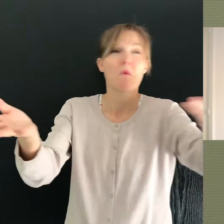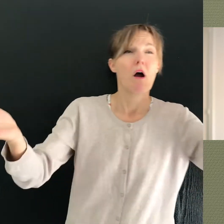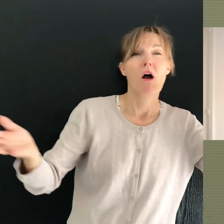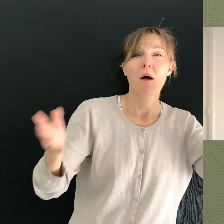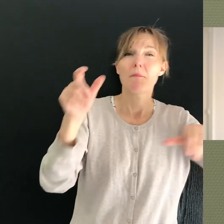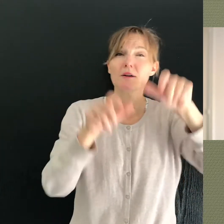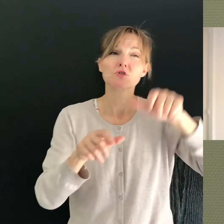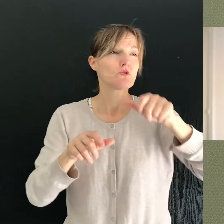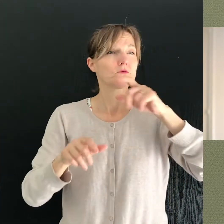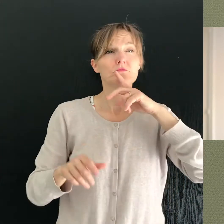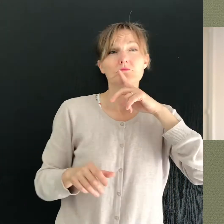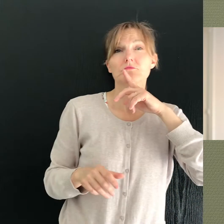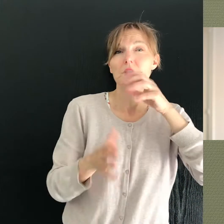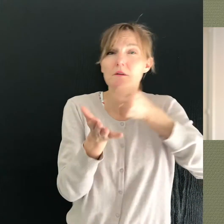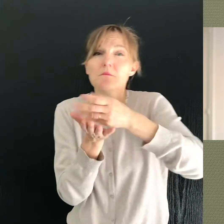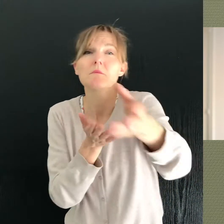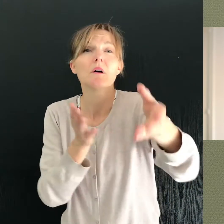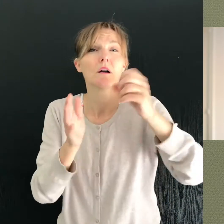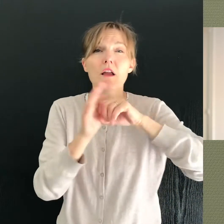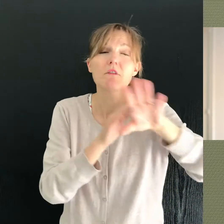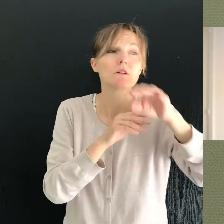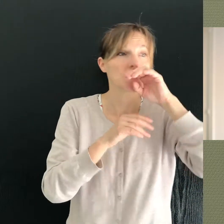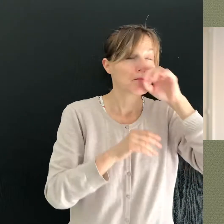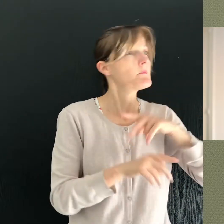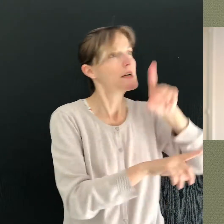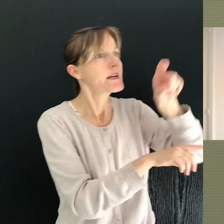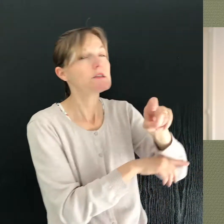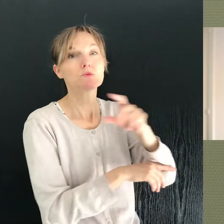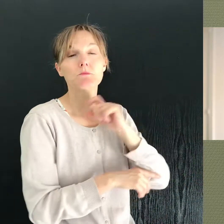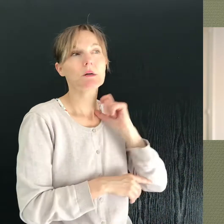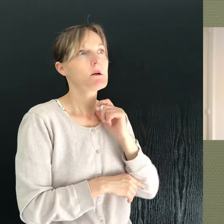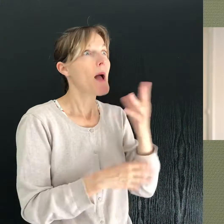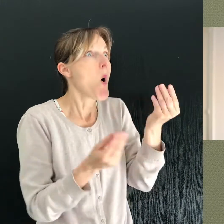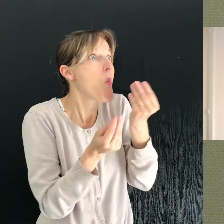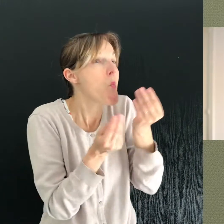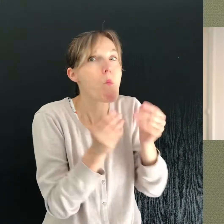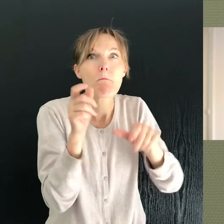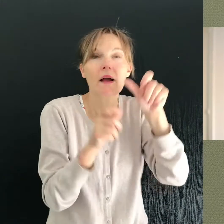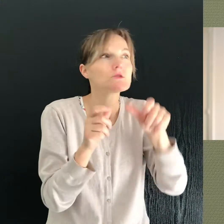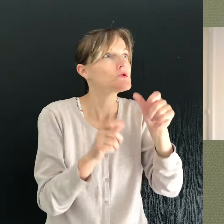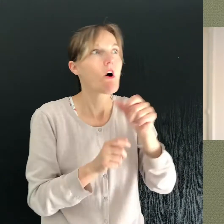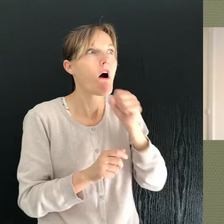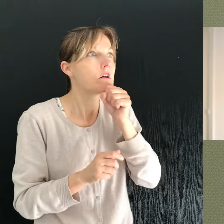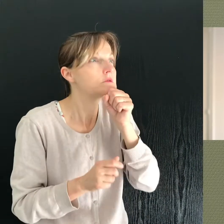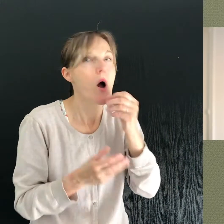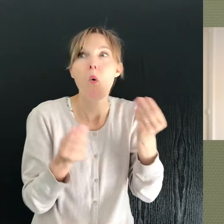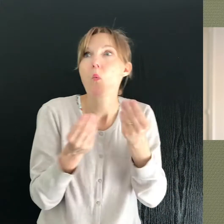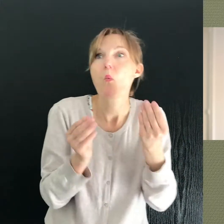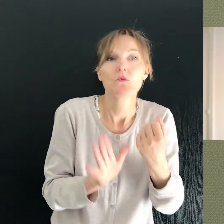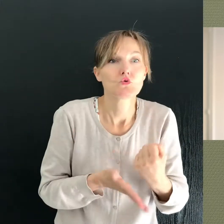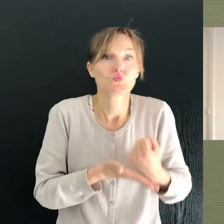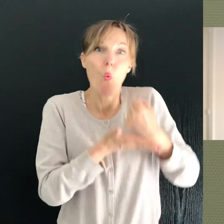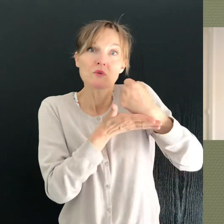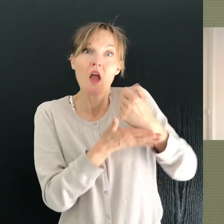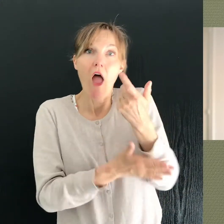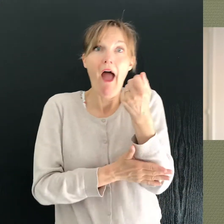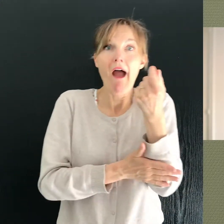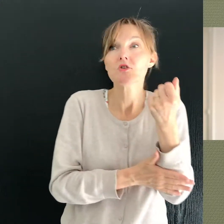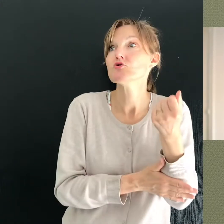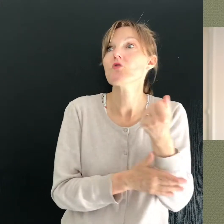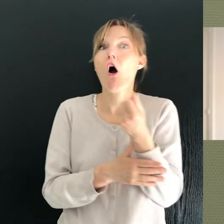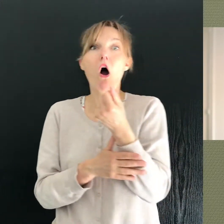régions du pays, j'ai demandé au pasteur, mais où sont tes anciens, les hommes d'affaires qui soutiennent les finances de